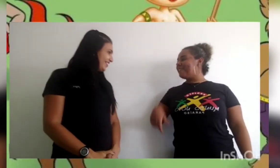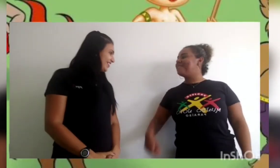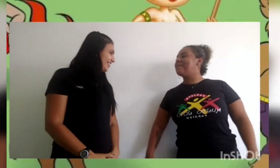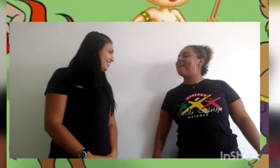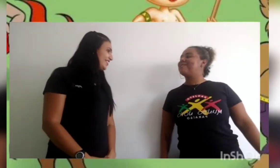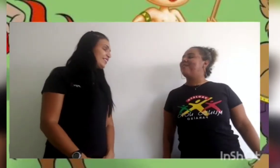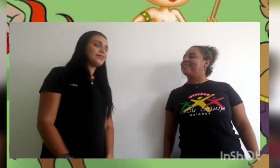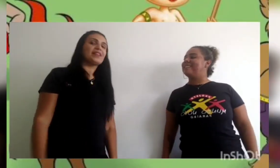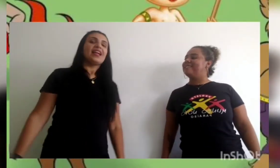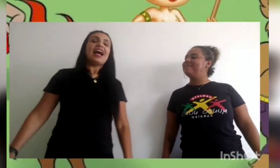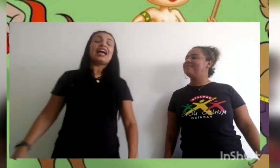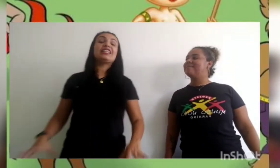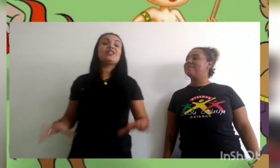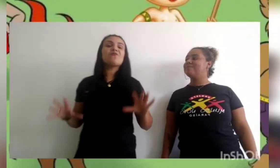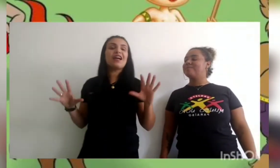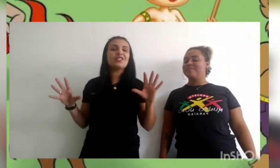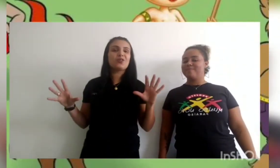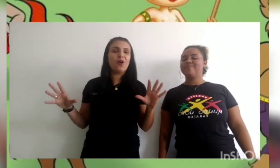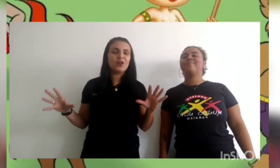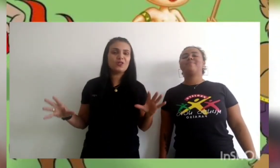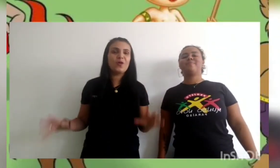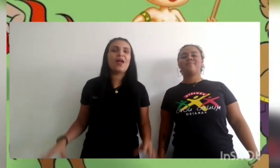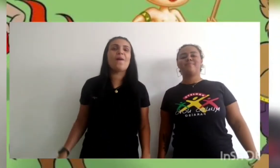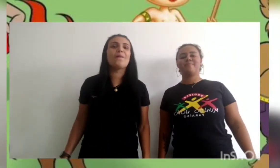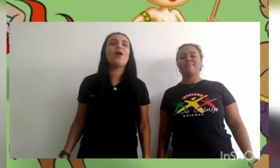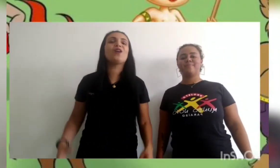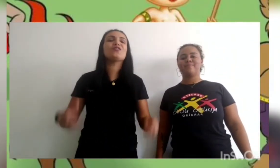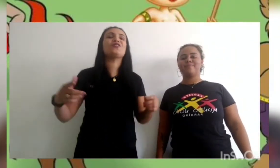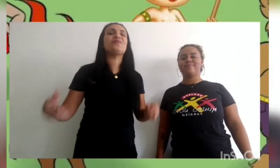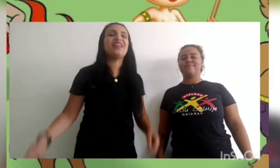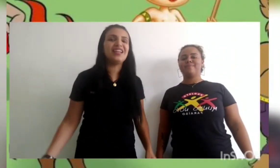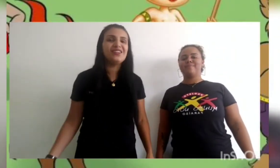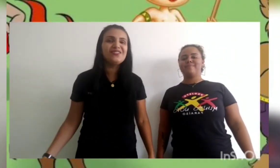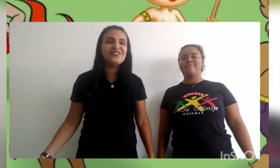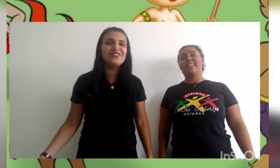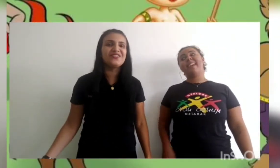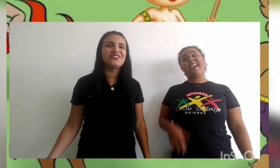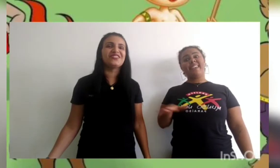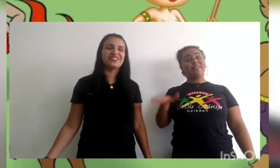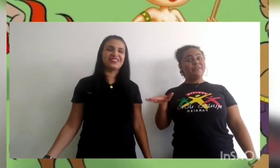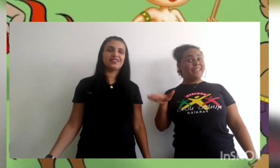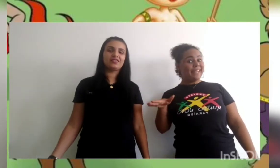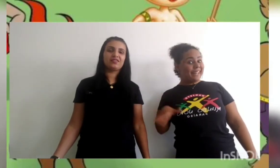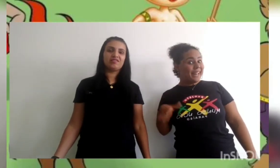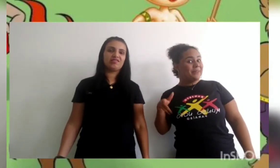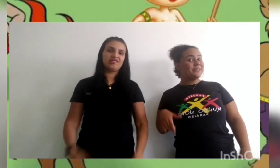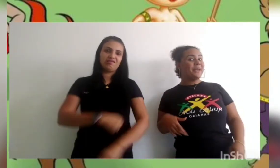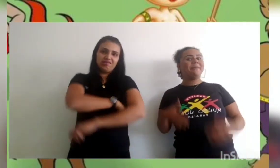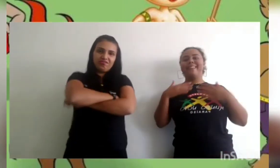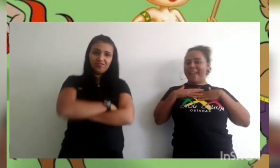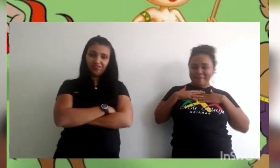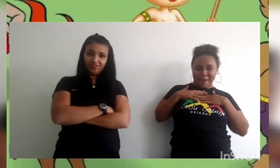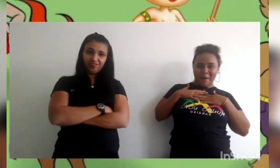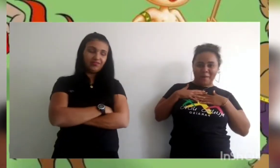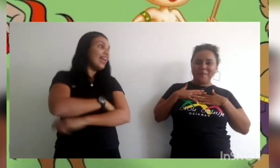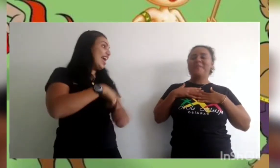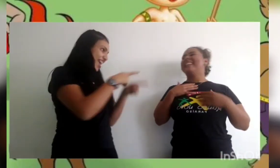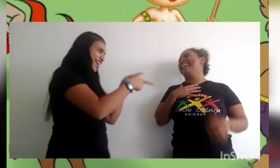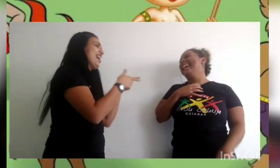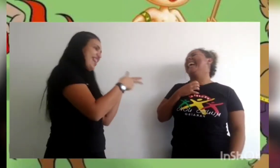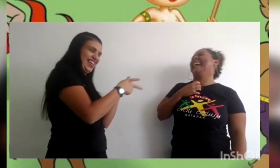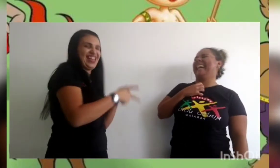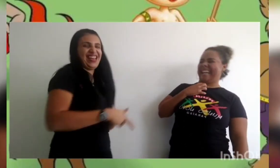qual que é que você mais gosta? A que eu mais gosto é o bolo de milho. É, que não vira, né? O seu e nem o meu.